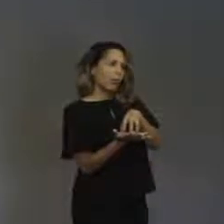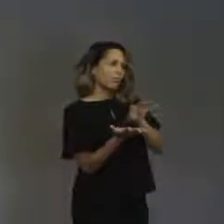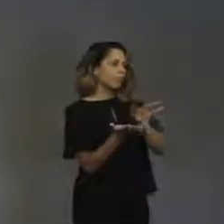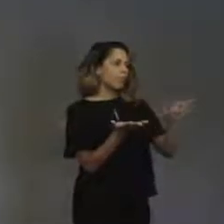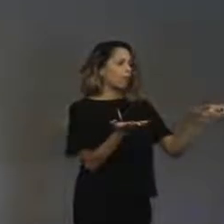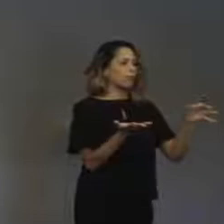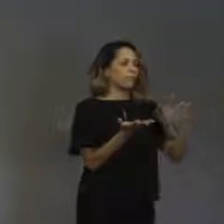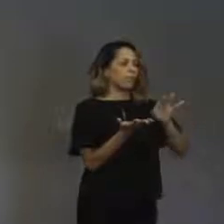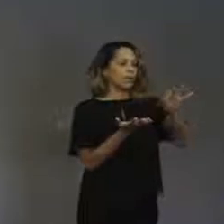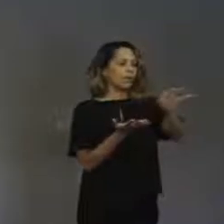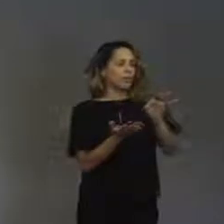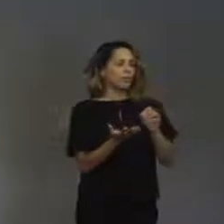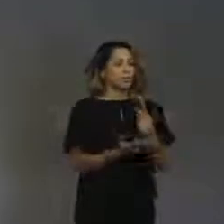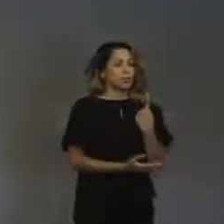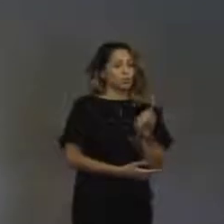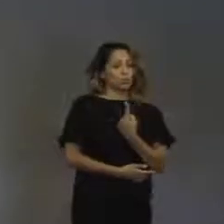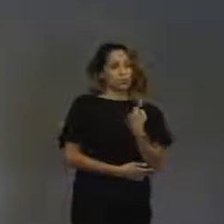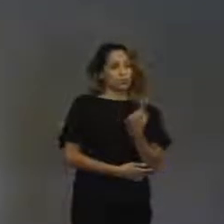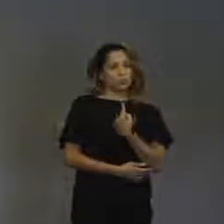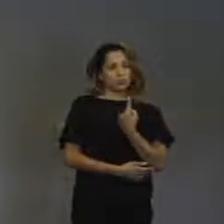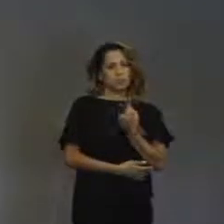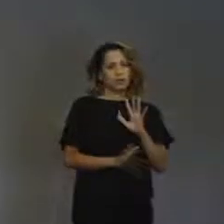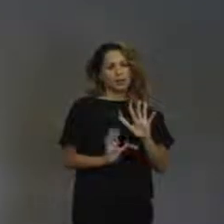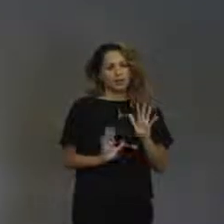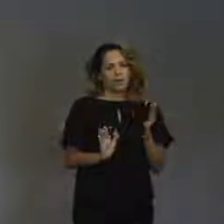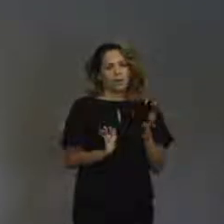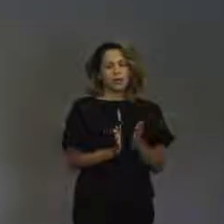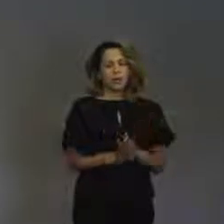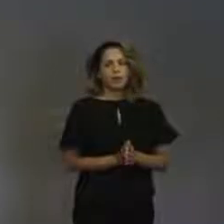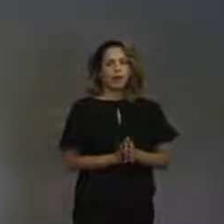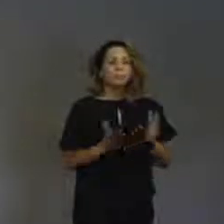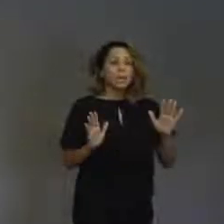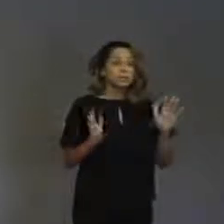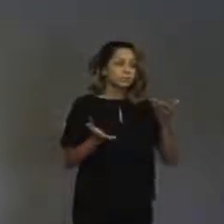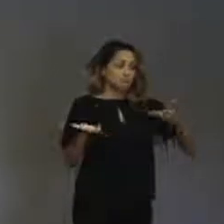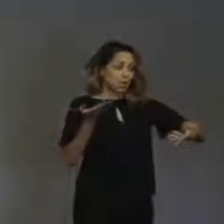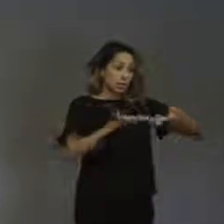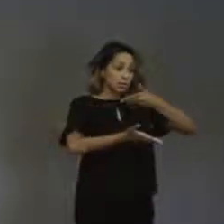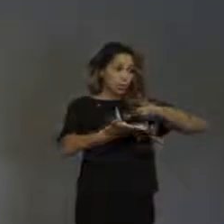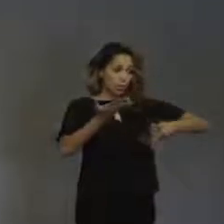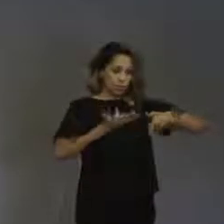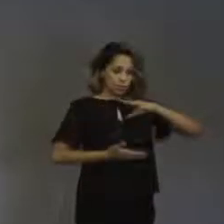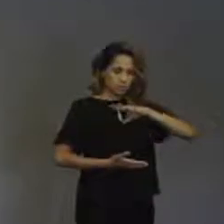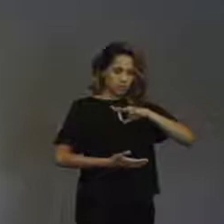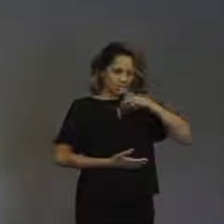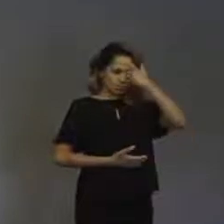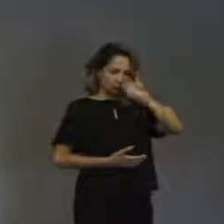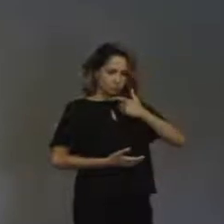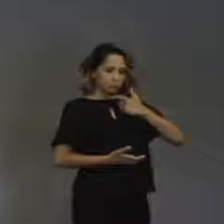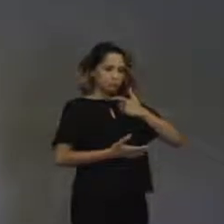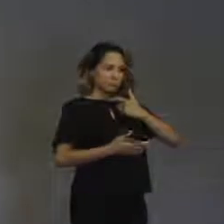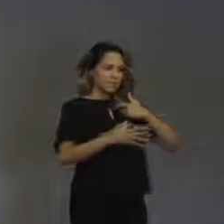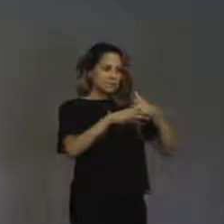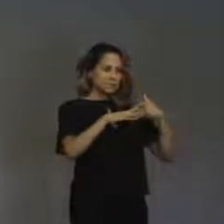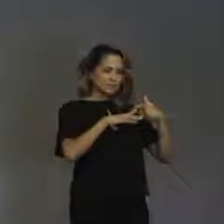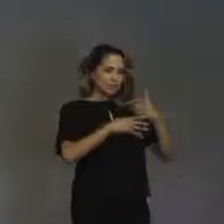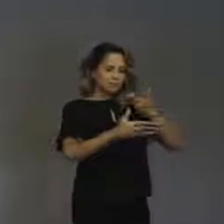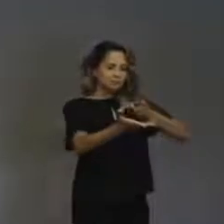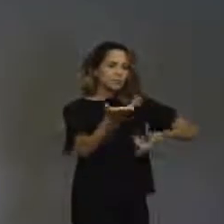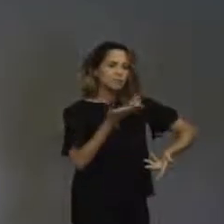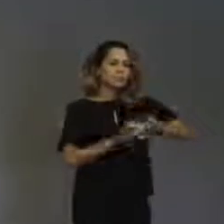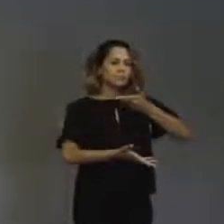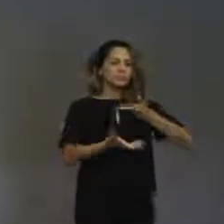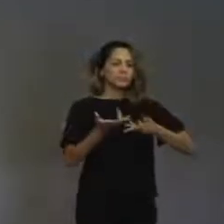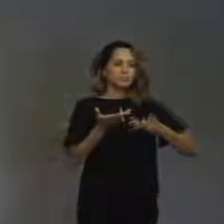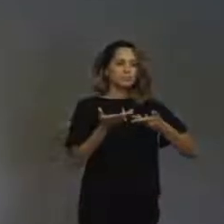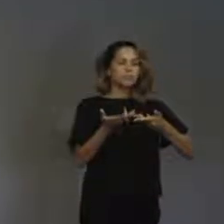ilha, né? De saber, de relações. As relações que a gente cria com a cidade, elas fazem com que a gente dê o tom